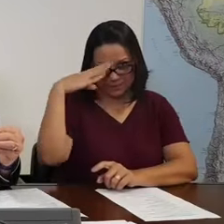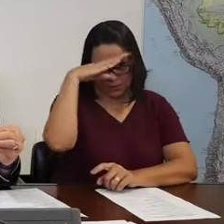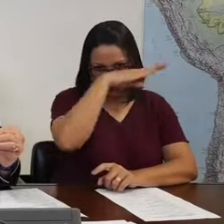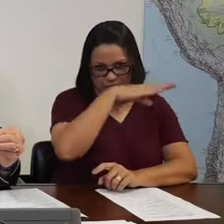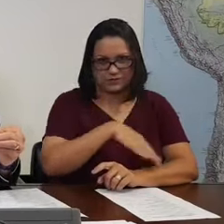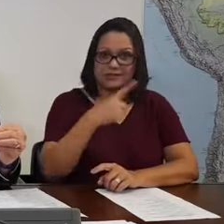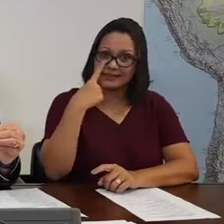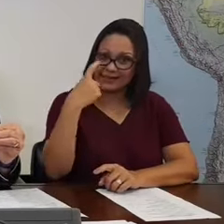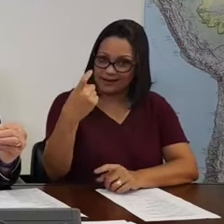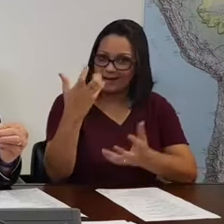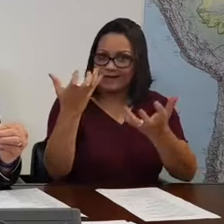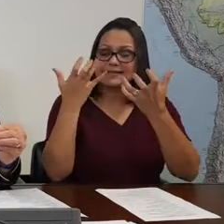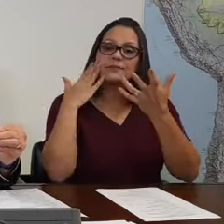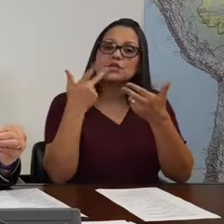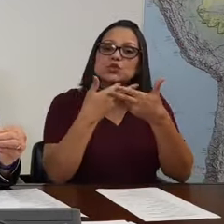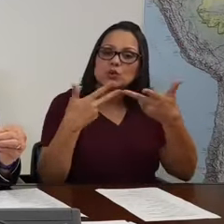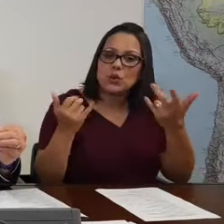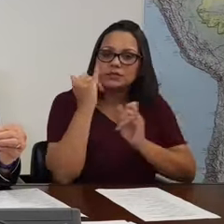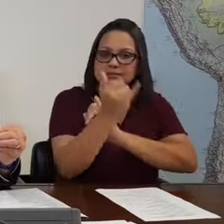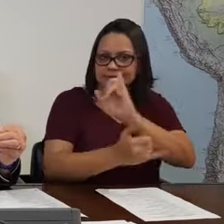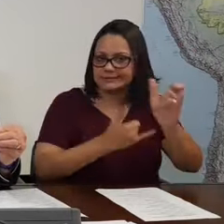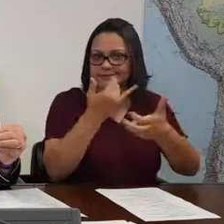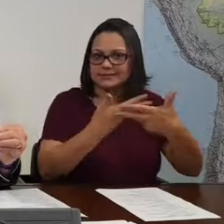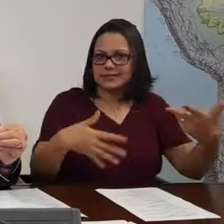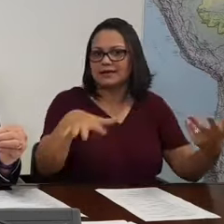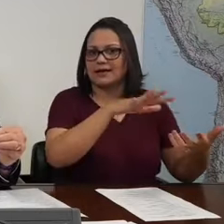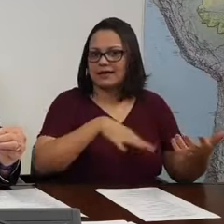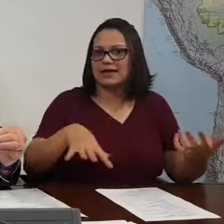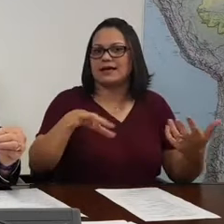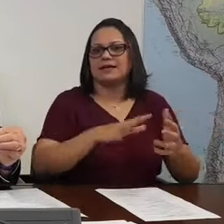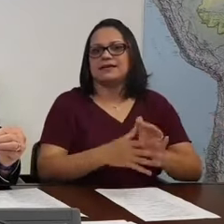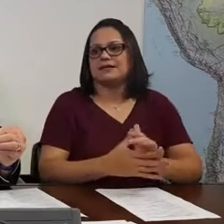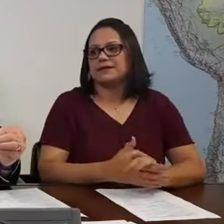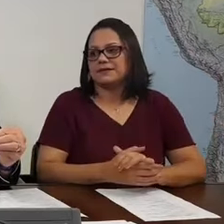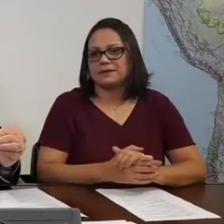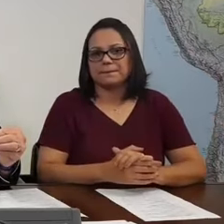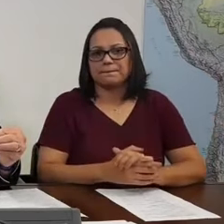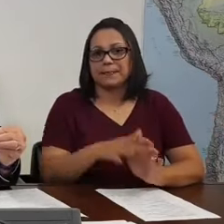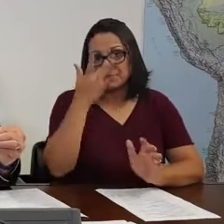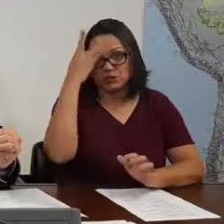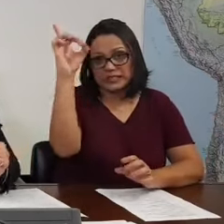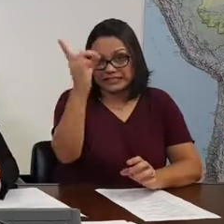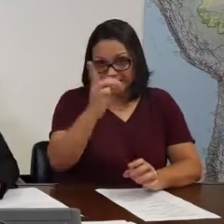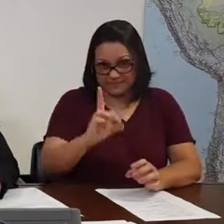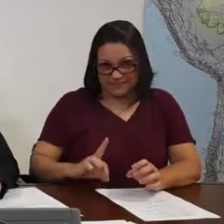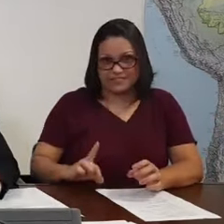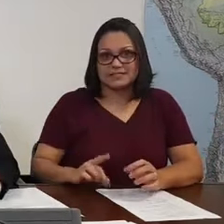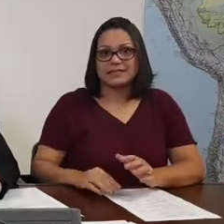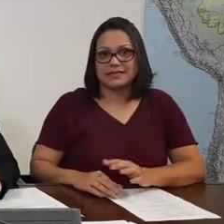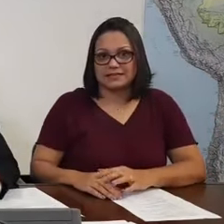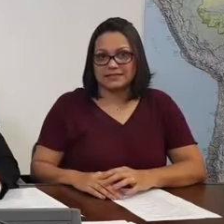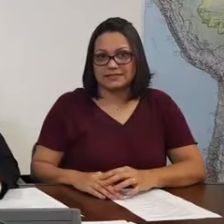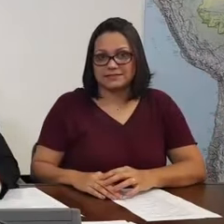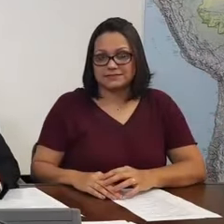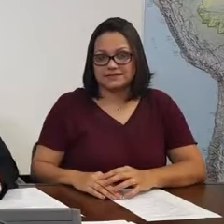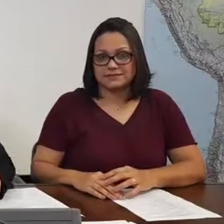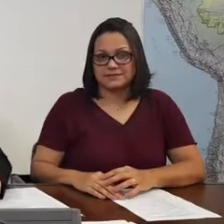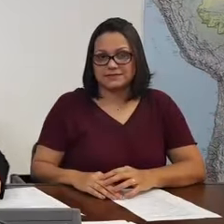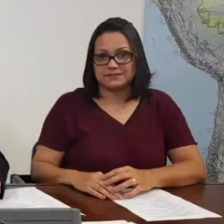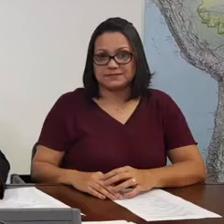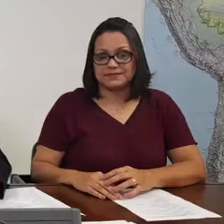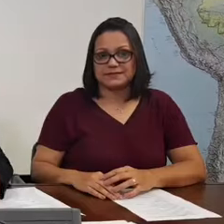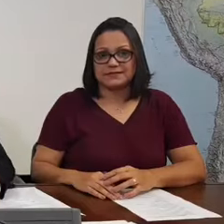tem interesse em ter notícias, né, em primeira mão, no tocante aos deficientes. Voluntários também.